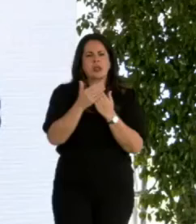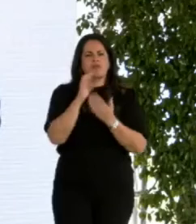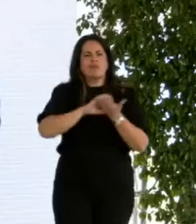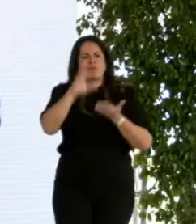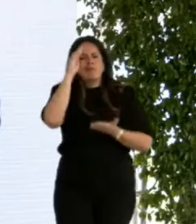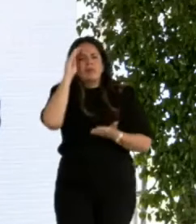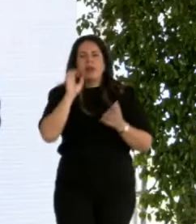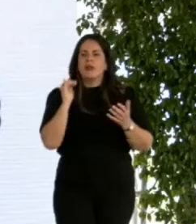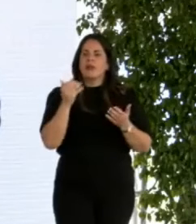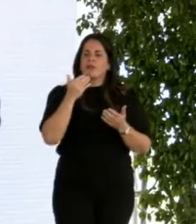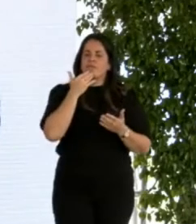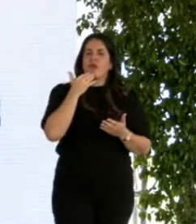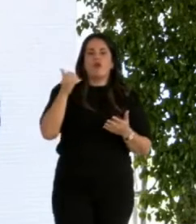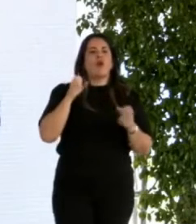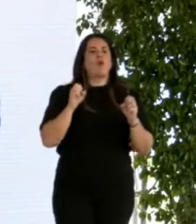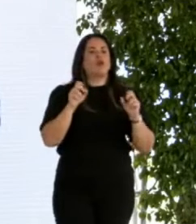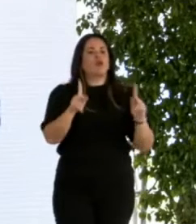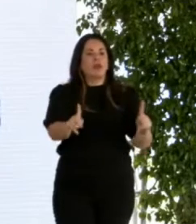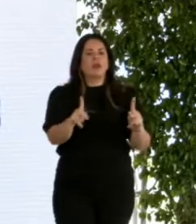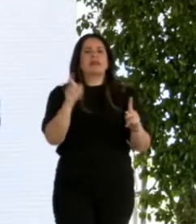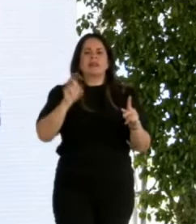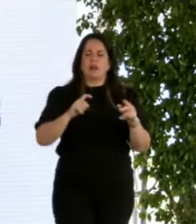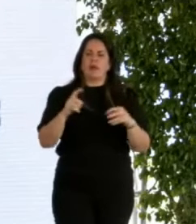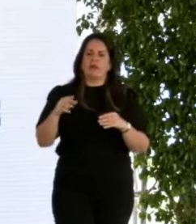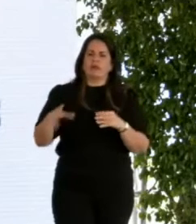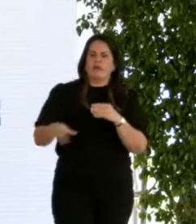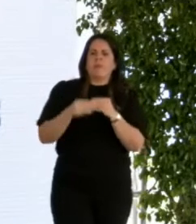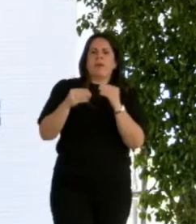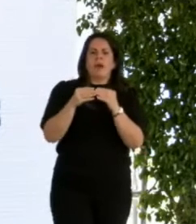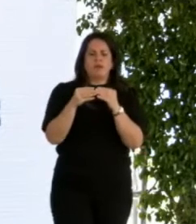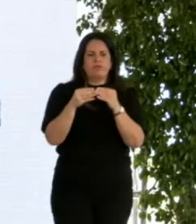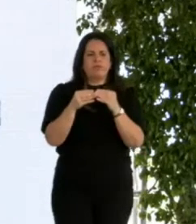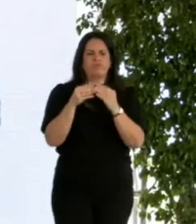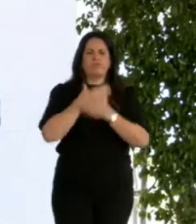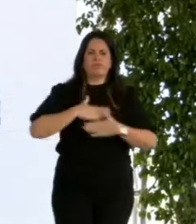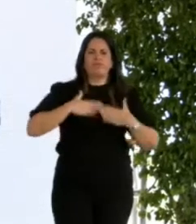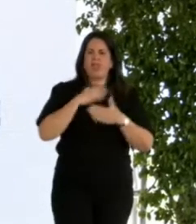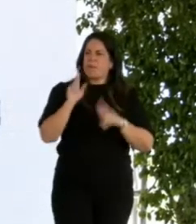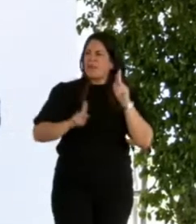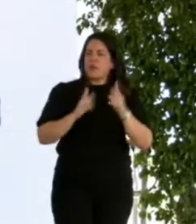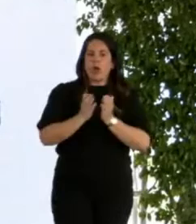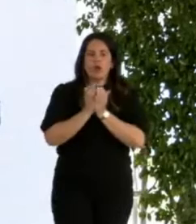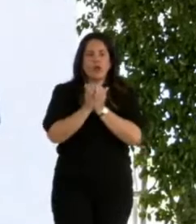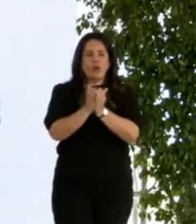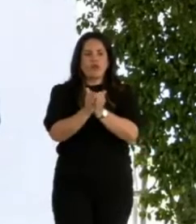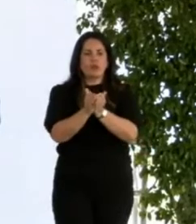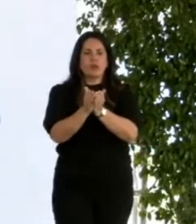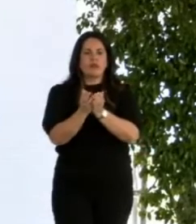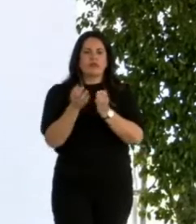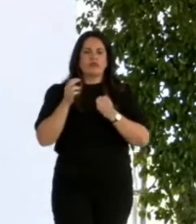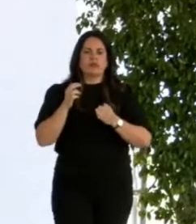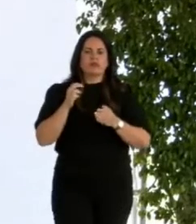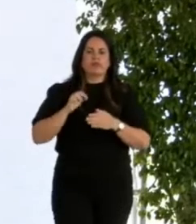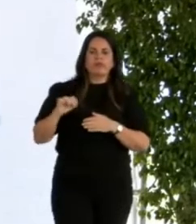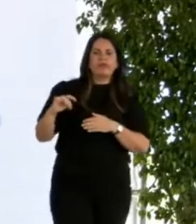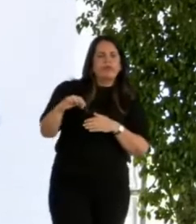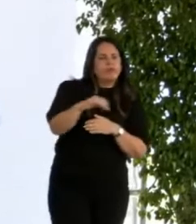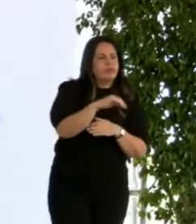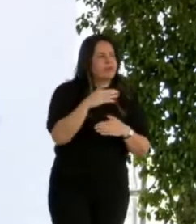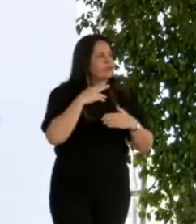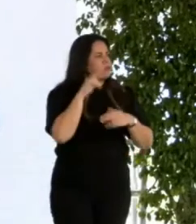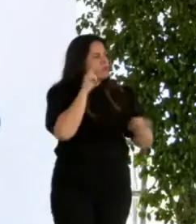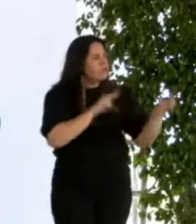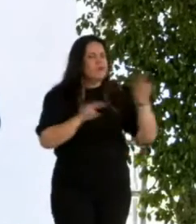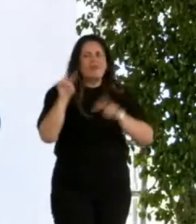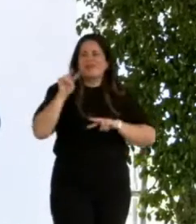una súper oportunidad que hay que explotar aquí en Puerto Rico, que la gente de los cruceros se bajen y puedan disfrutar tanto de todas